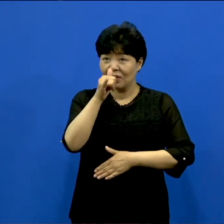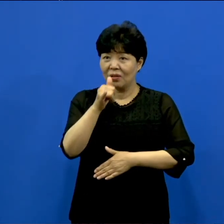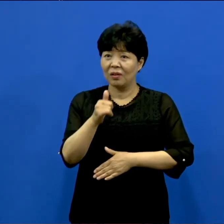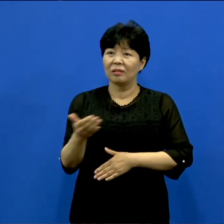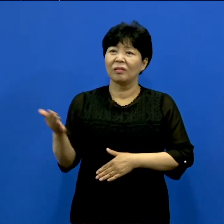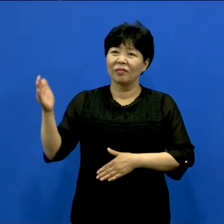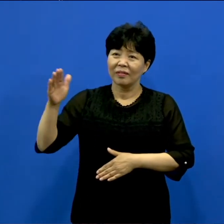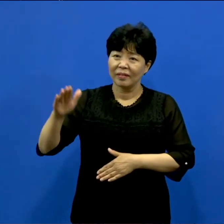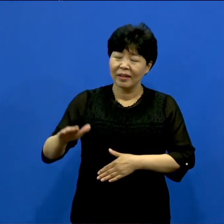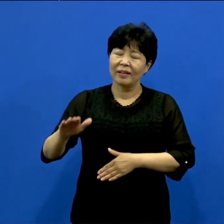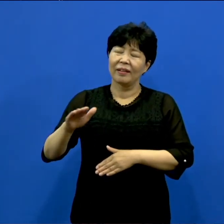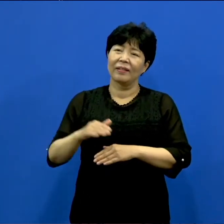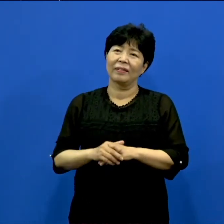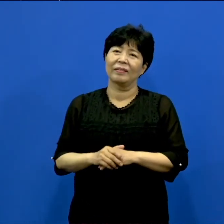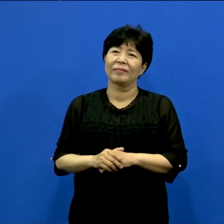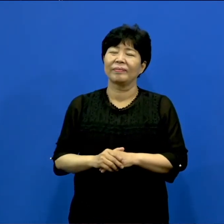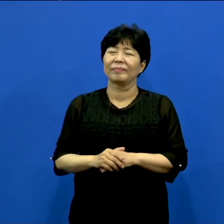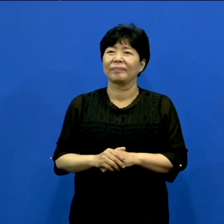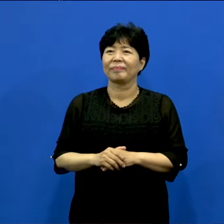좋은데